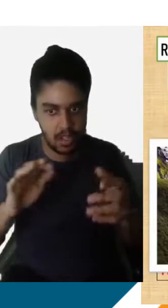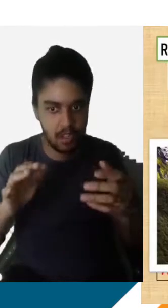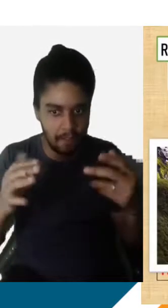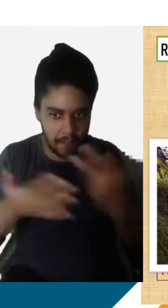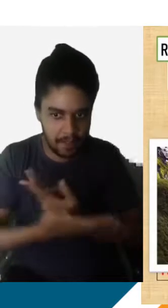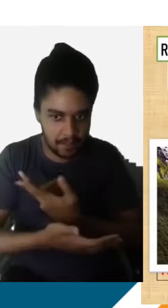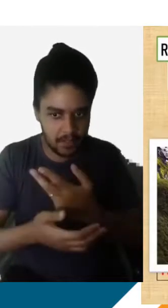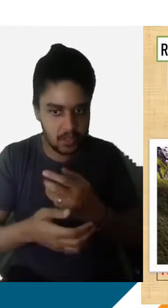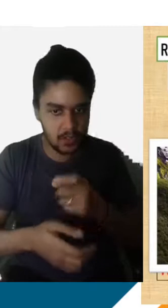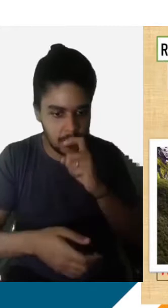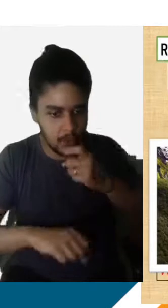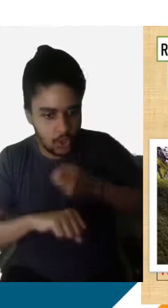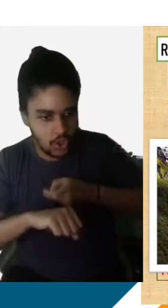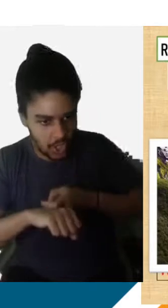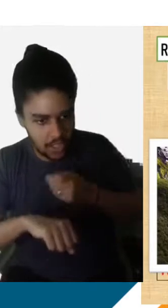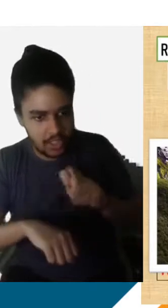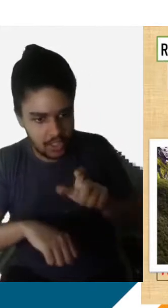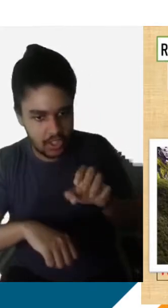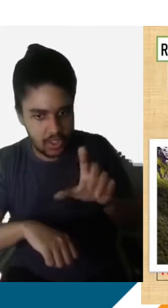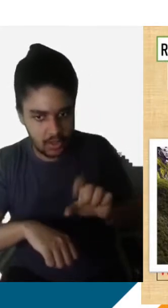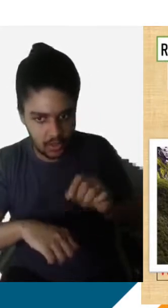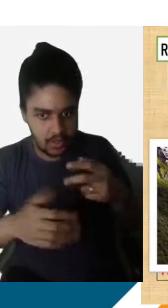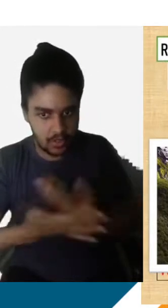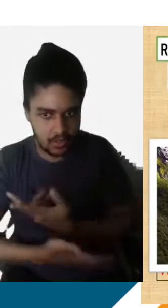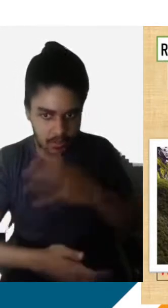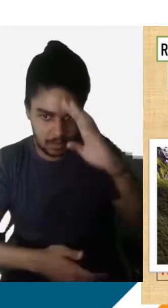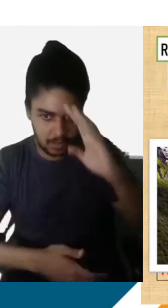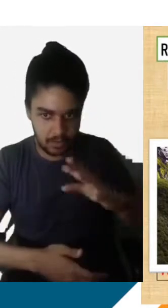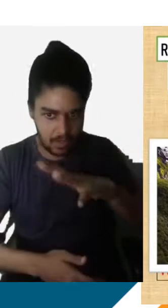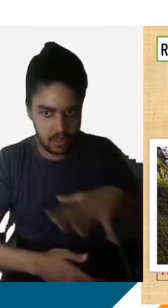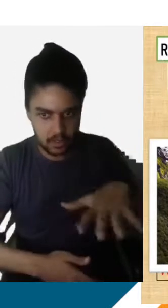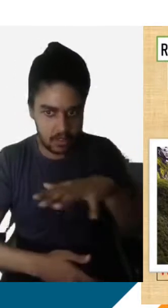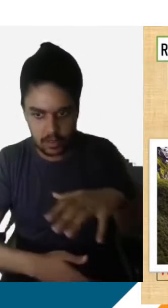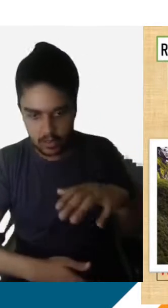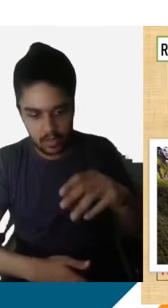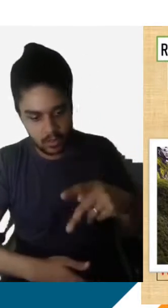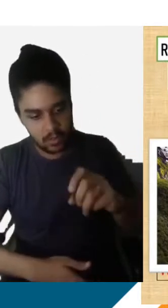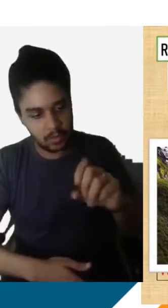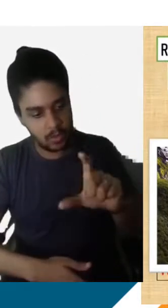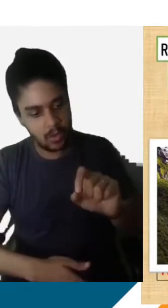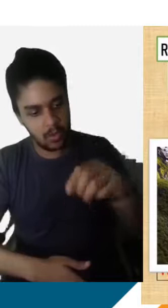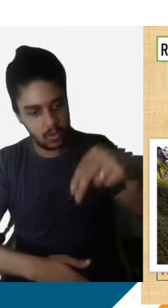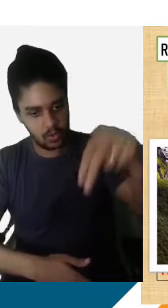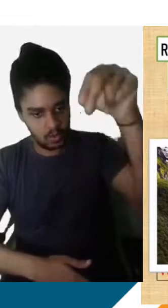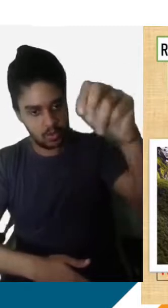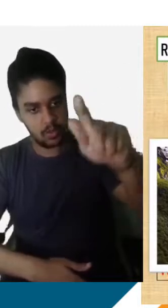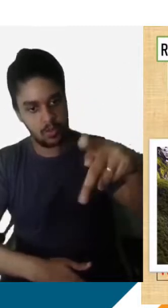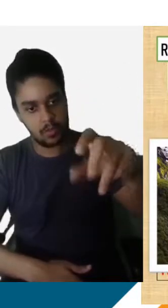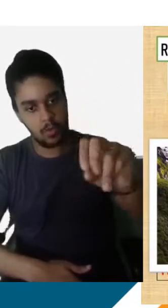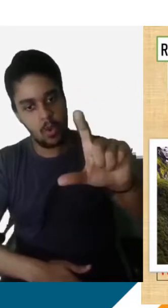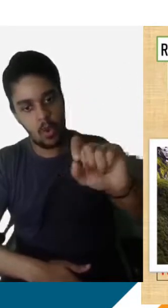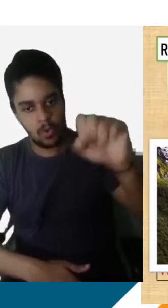pela fusão do gelo, né? Ocorre principalmente em áreas do Polo Norte e do Polo Sul,